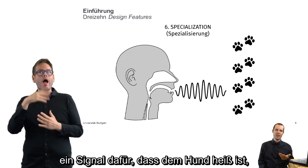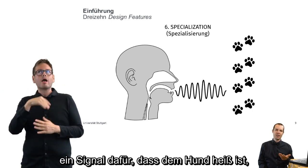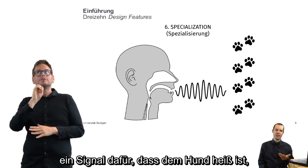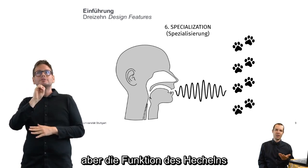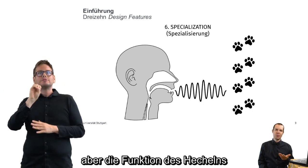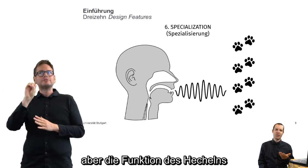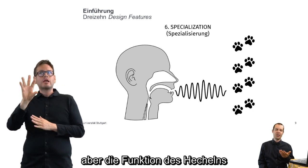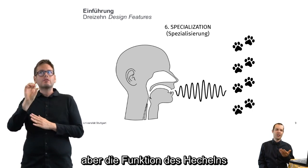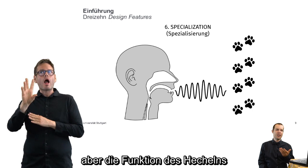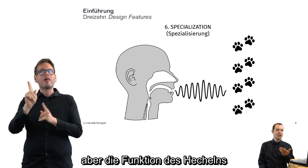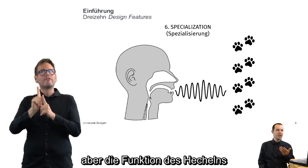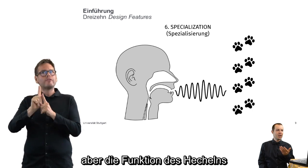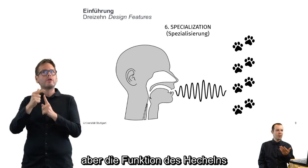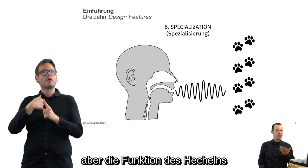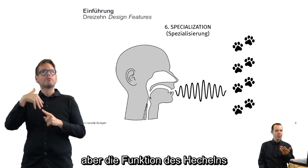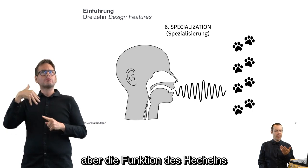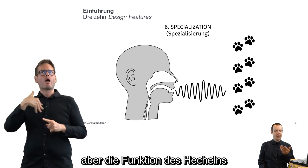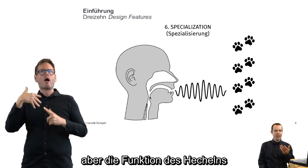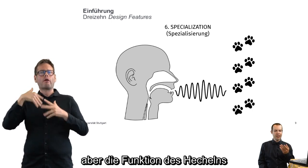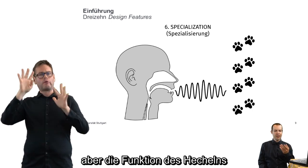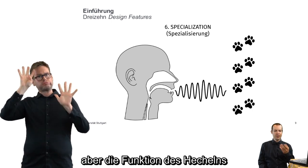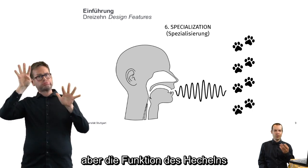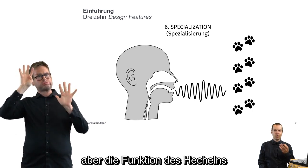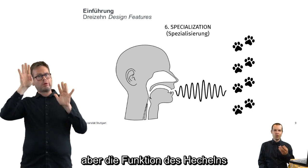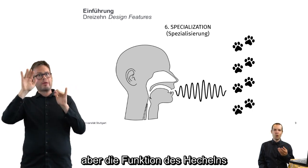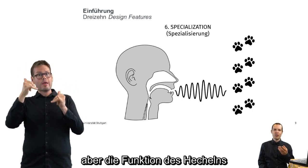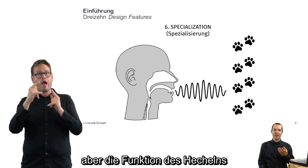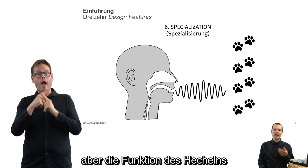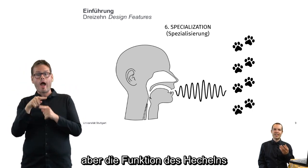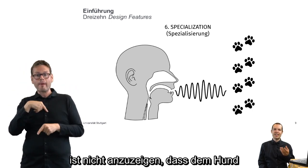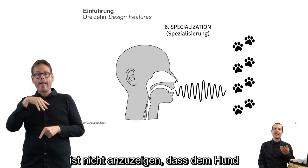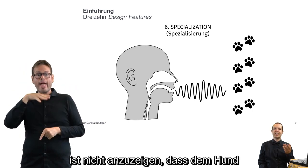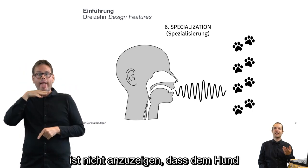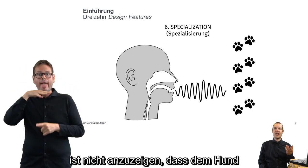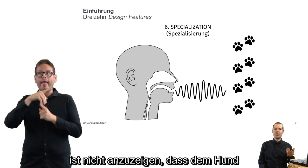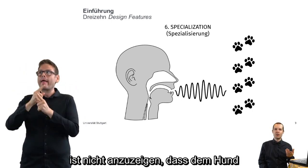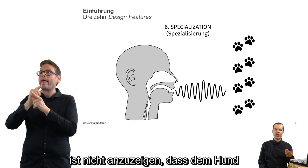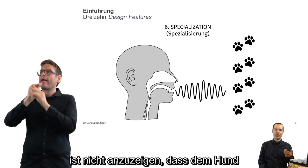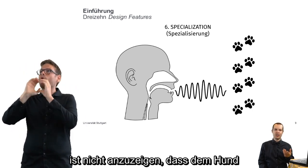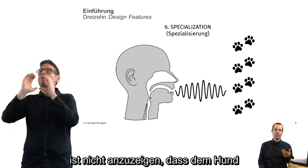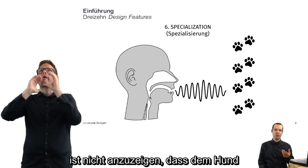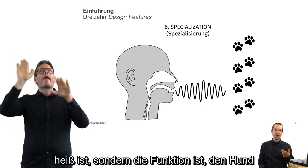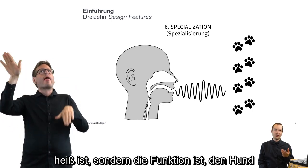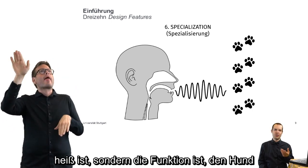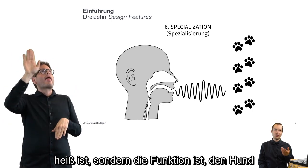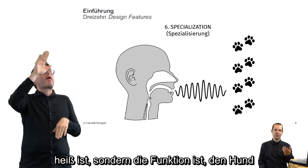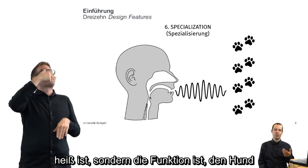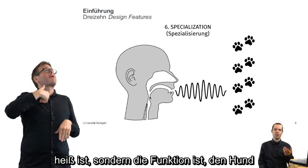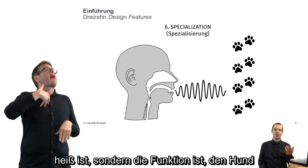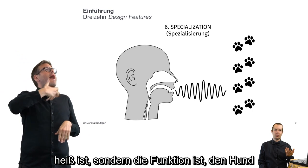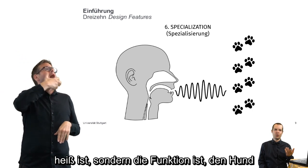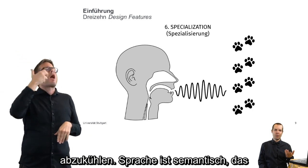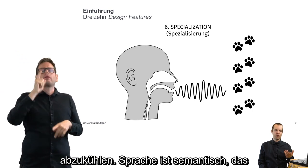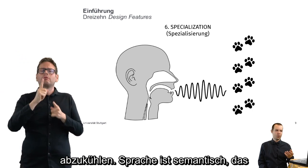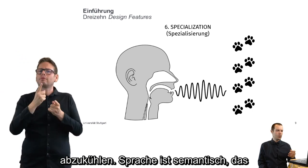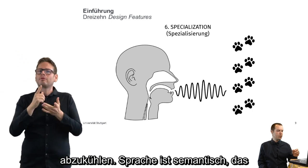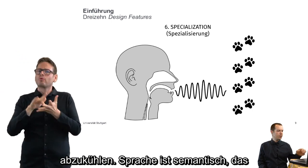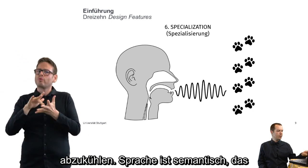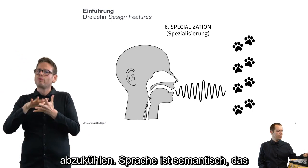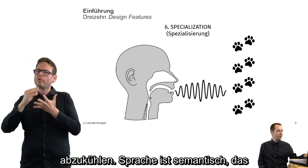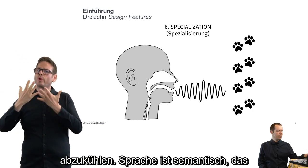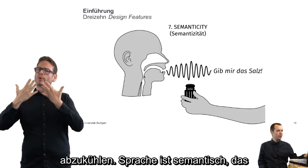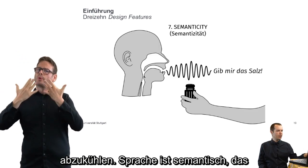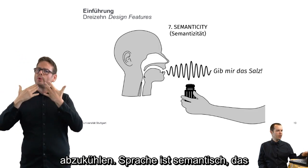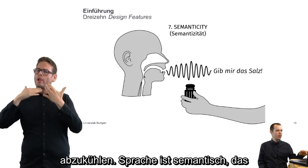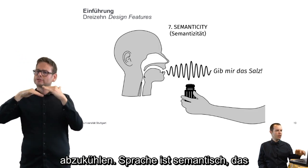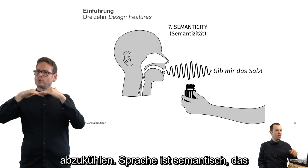es dem Hund heiß ist, aber die Funktion des Hechelns ist nicht anzuzeigen, dass es dem Hund heiß ist, sondern die Funktion ist, den Hund abzukühlen.